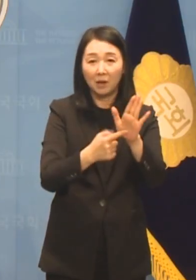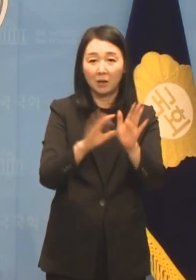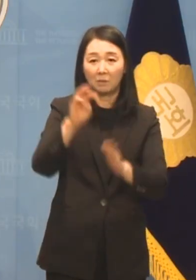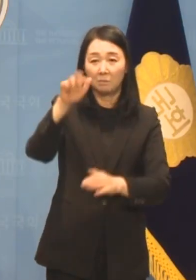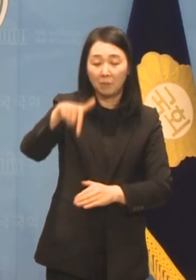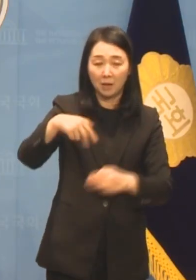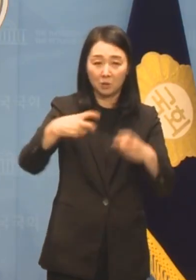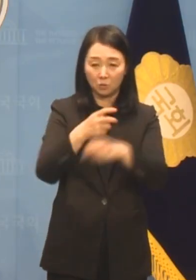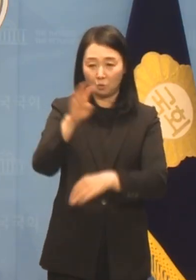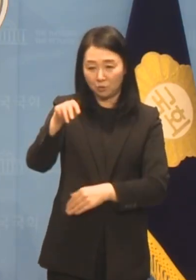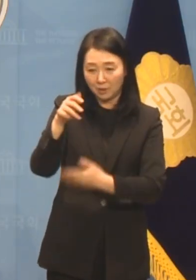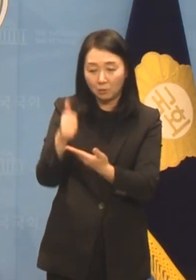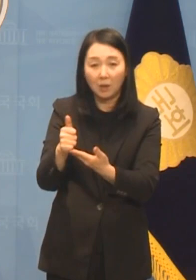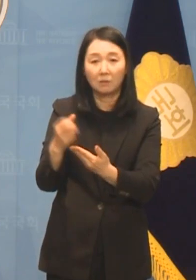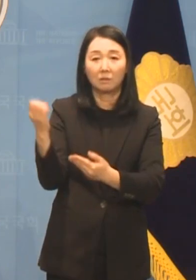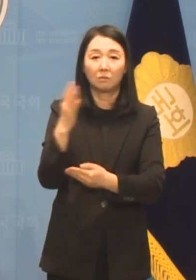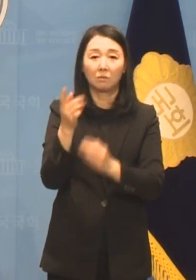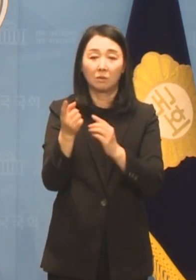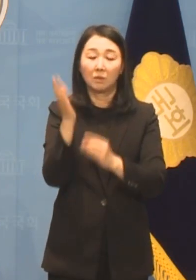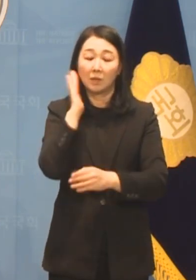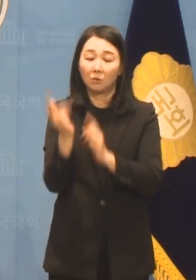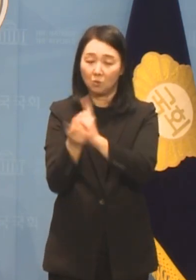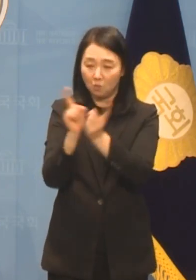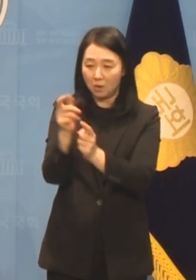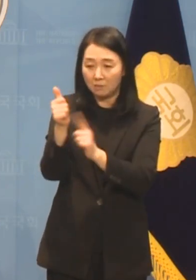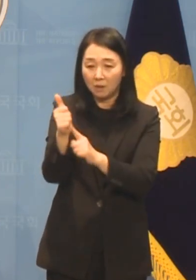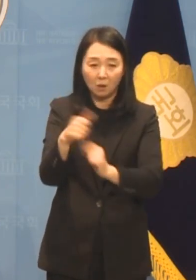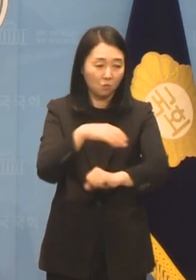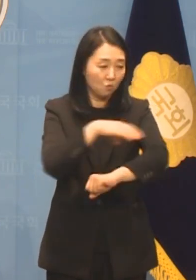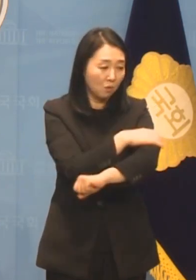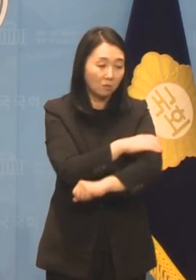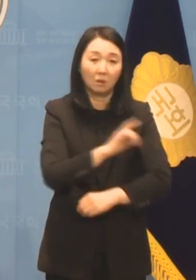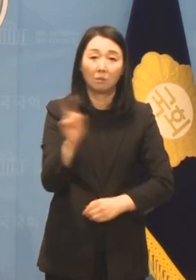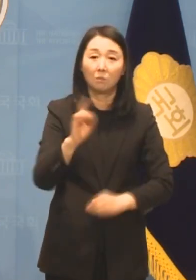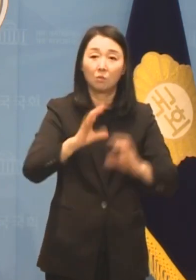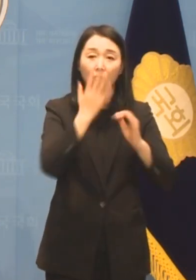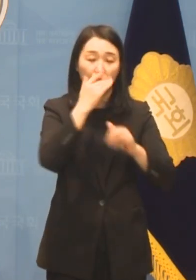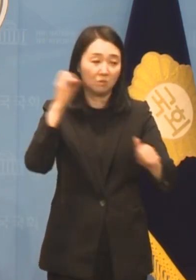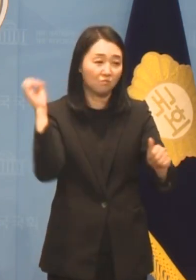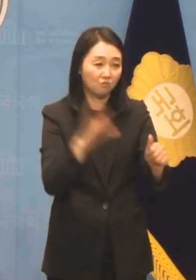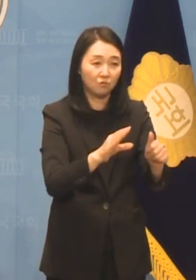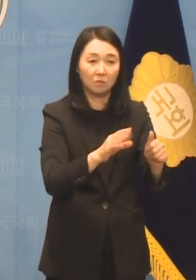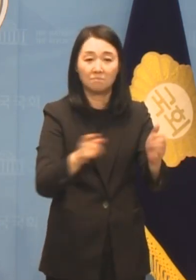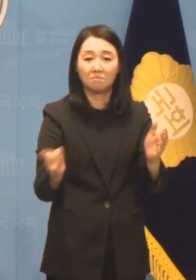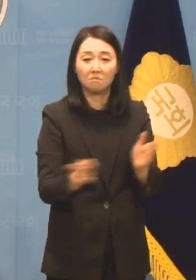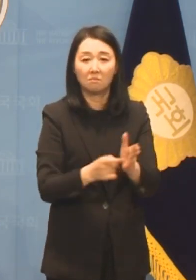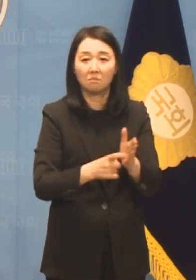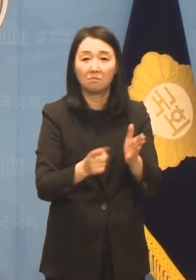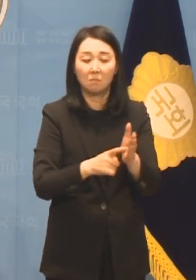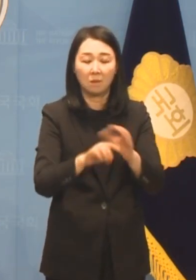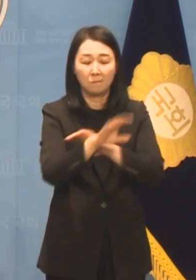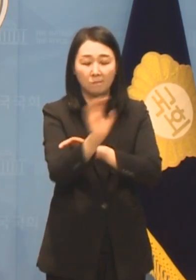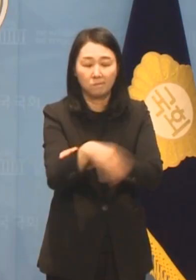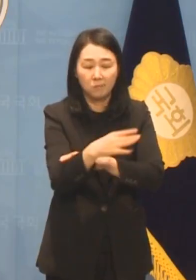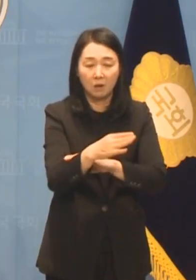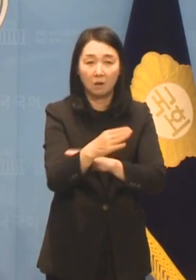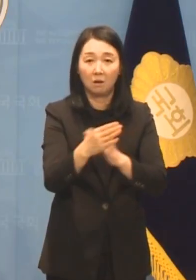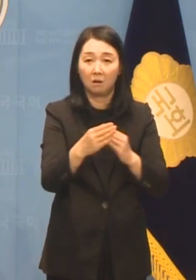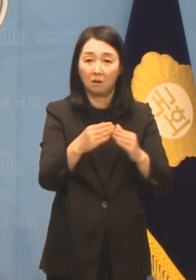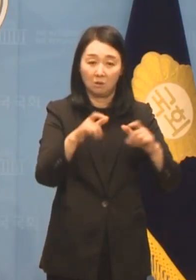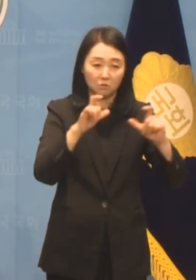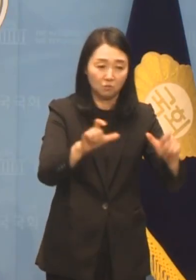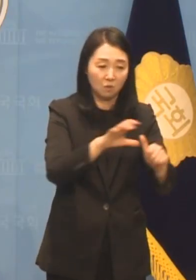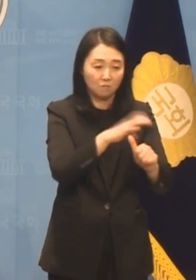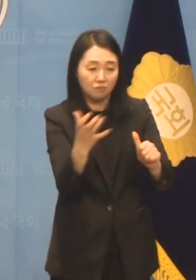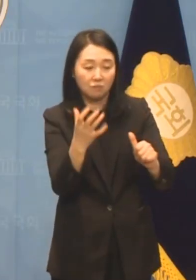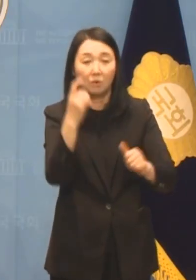교통부 장관과 대통령 권한대행이 무슨 권한으로 국민을 무시하고 졸속으로 이런 규제를 대폭